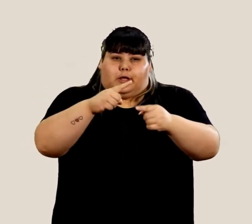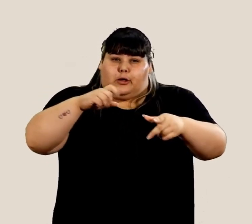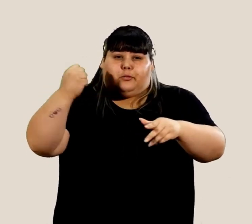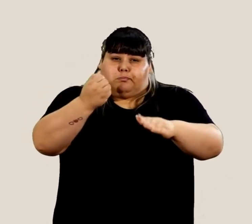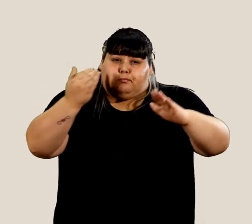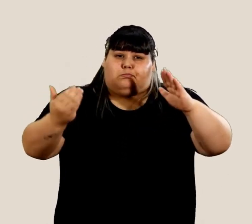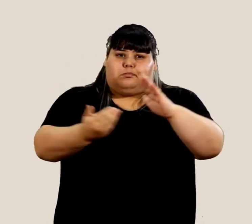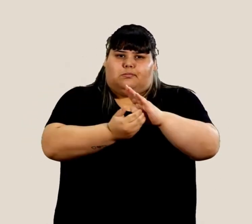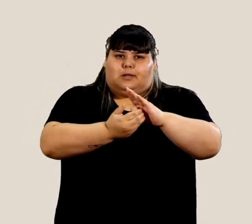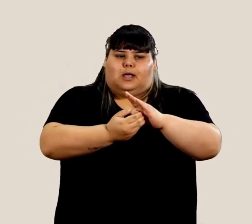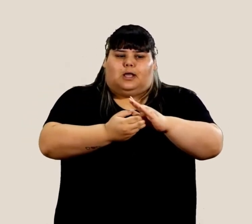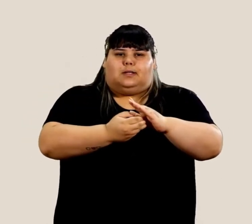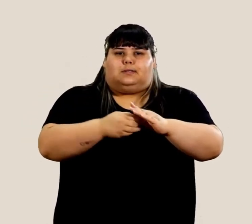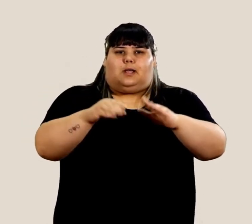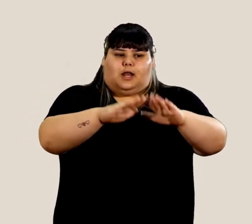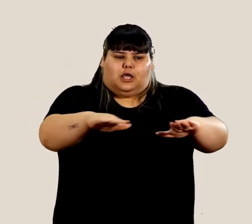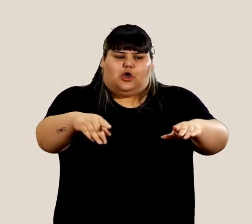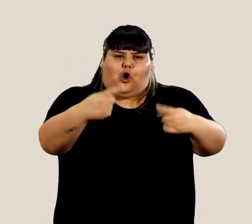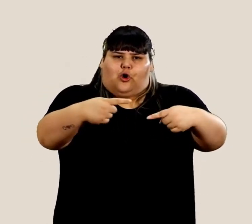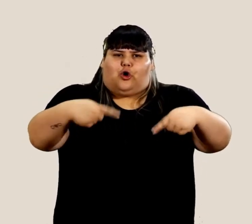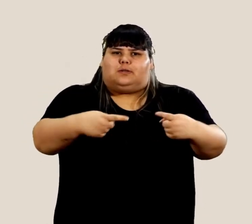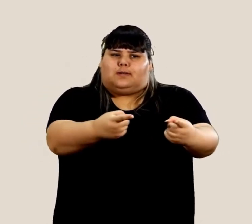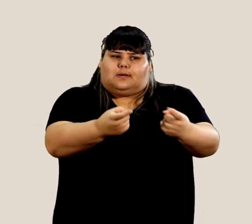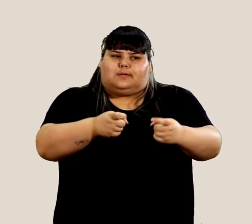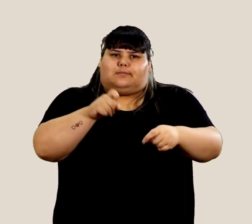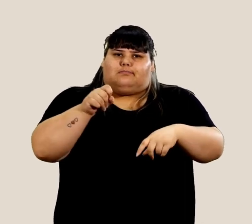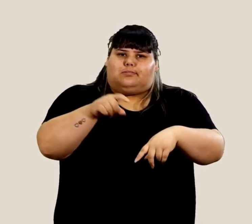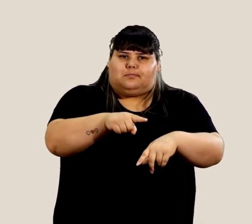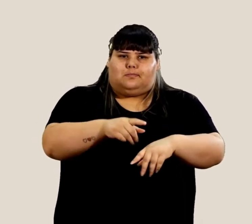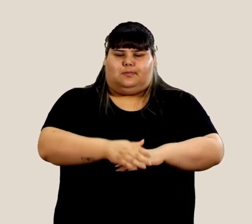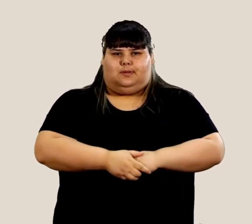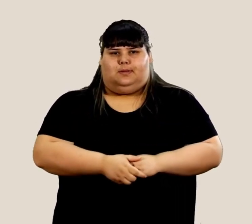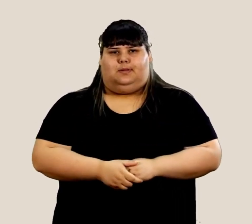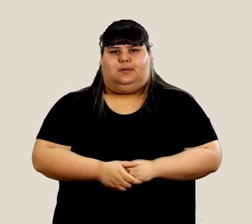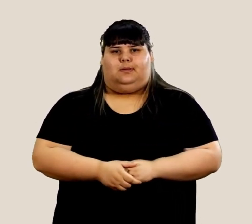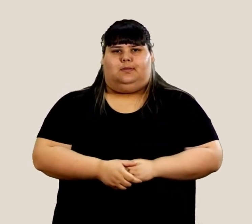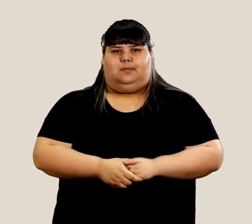fundamental a que se atenderá será el interés superior del niño.